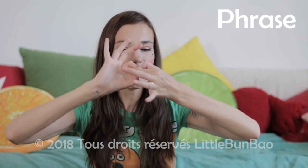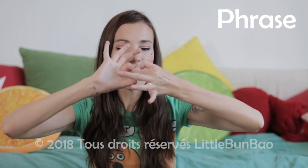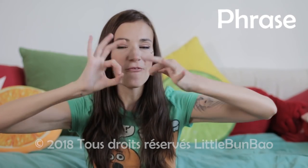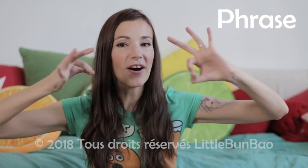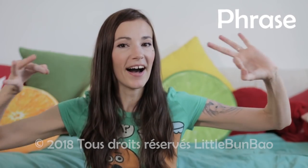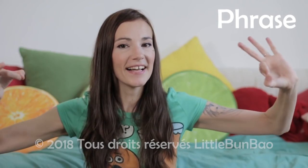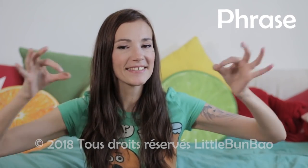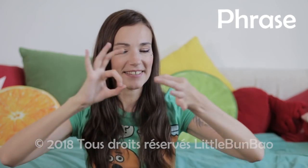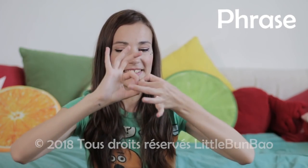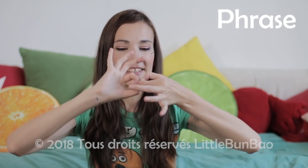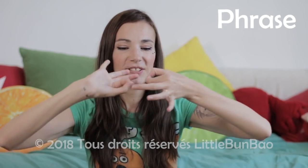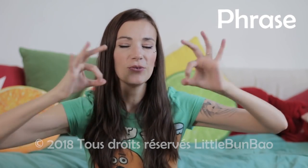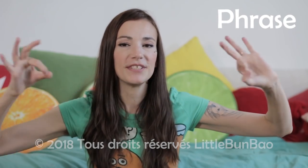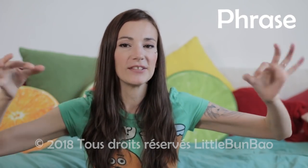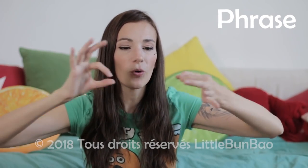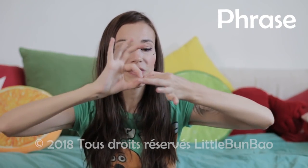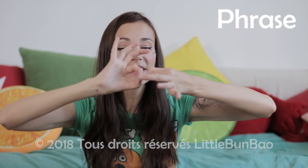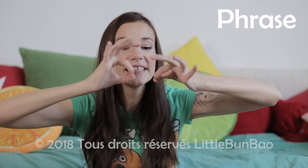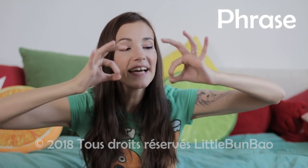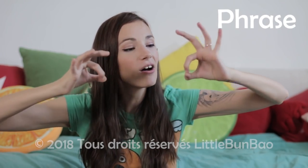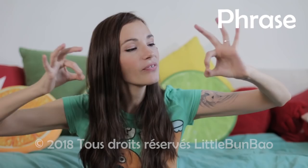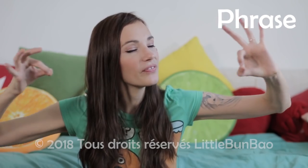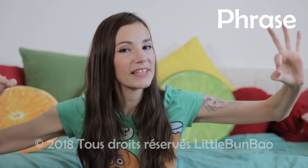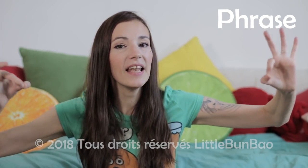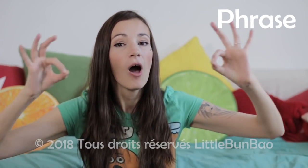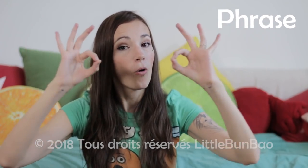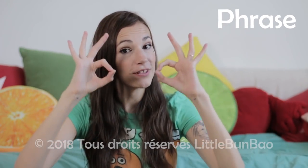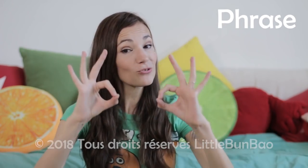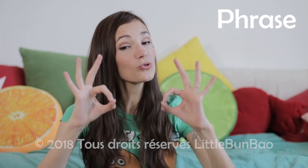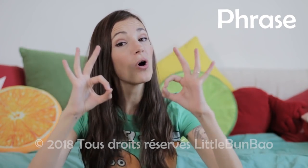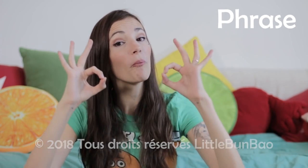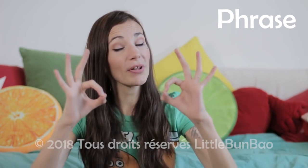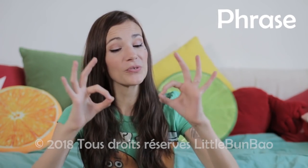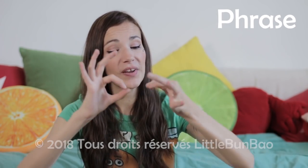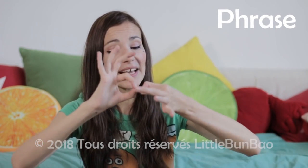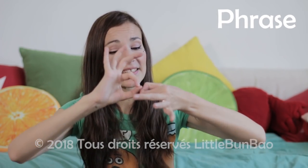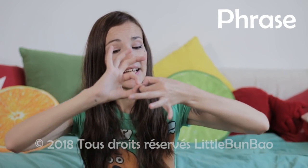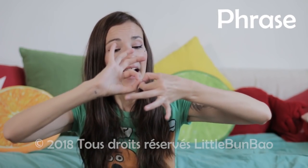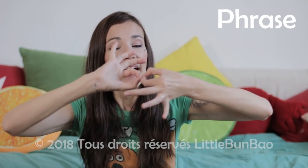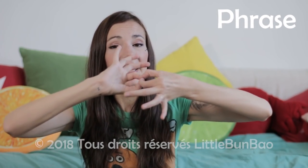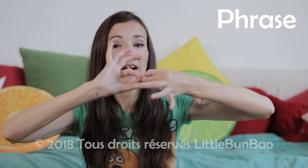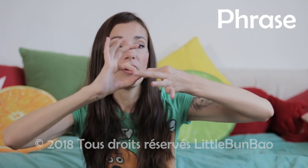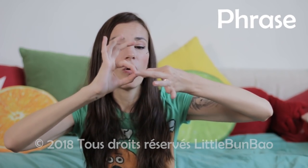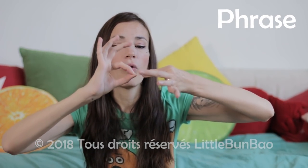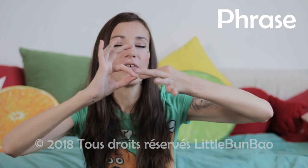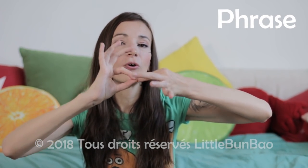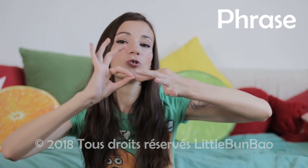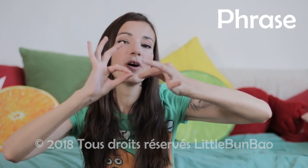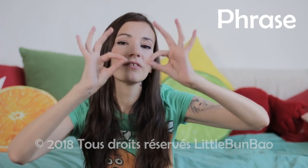mot phrase, c'est celui-ci. On tire un fil. On est toujours en pince ouverte. Et on fait rejoindre